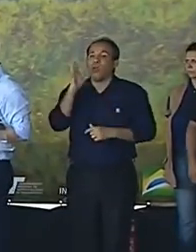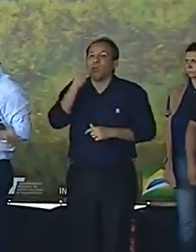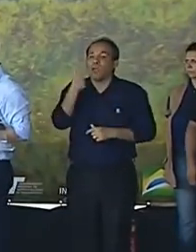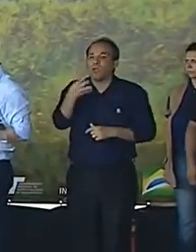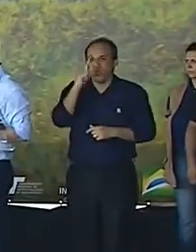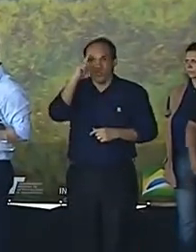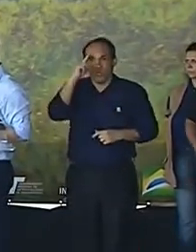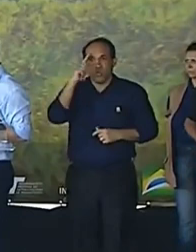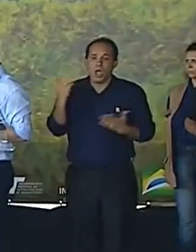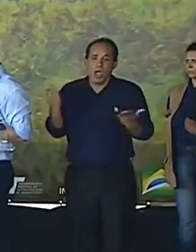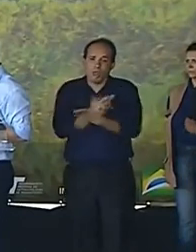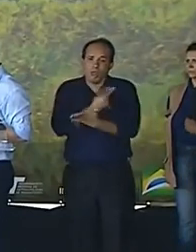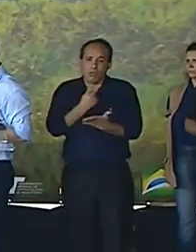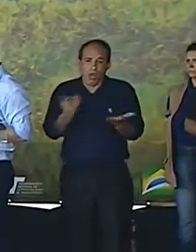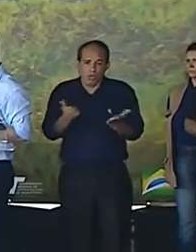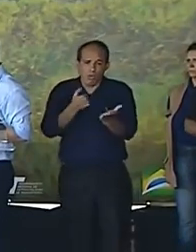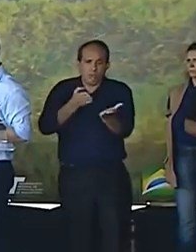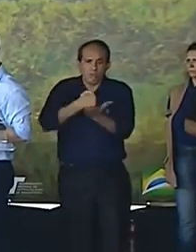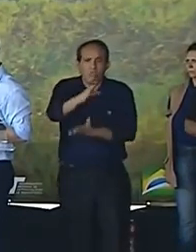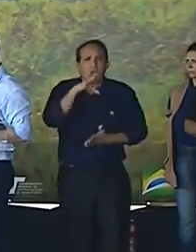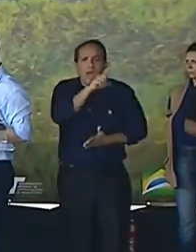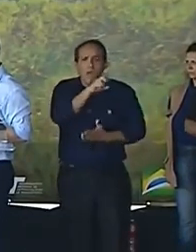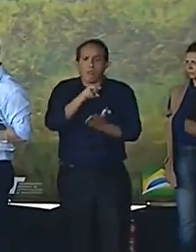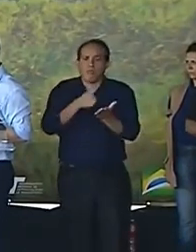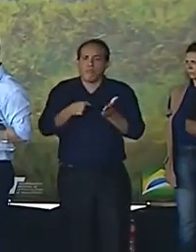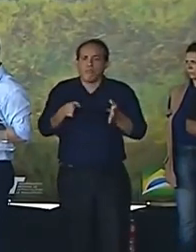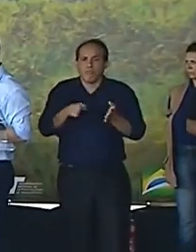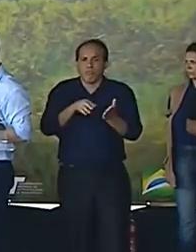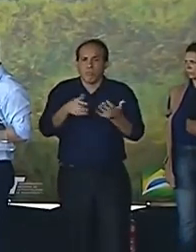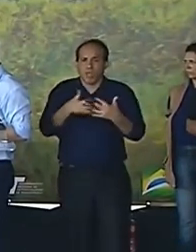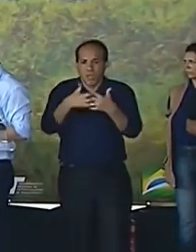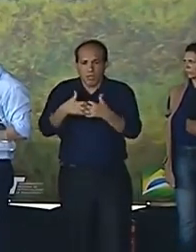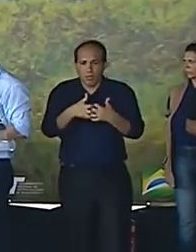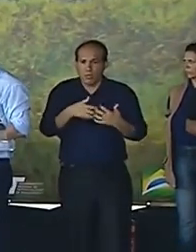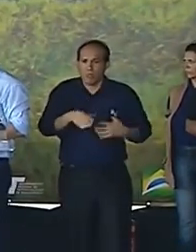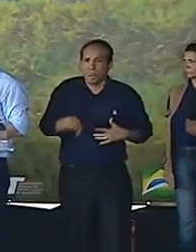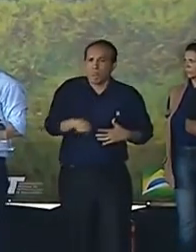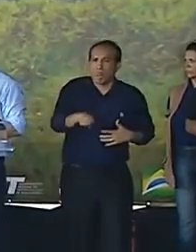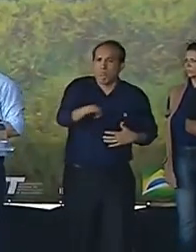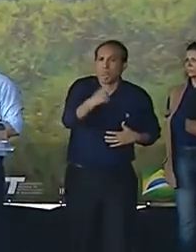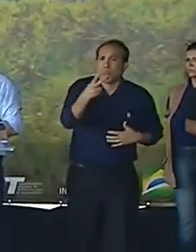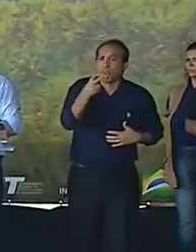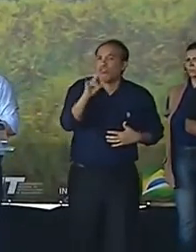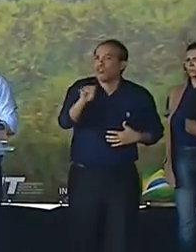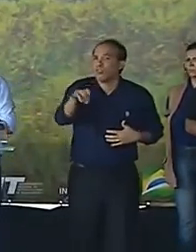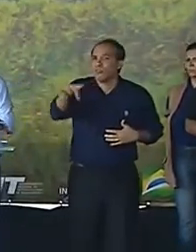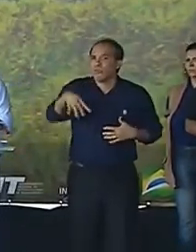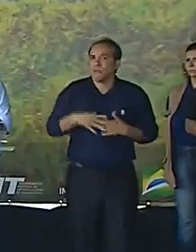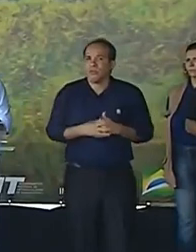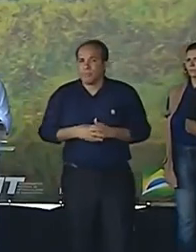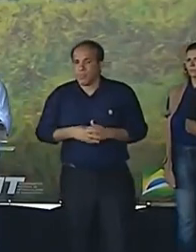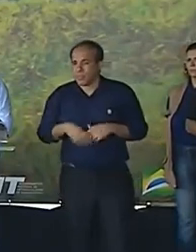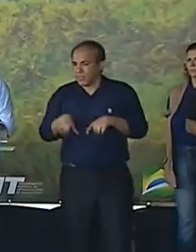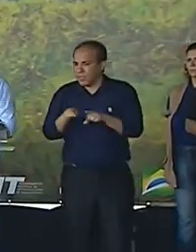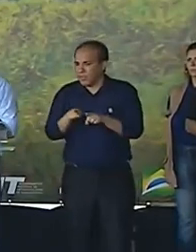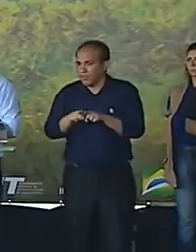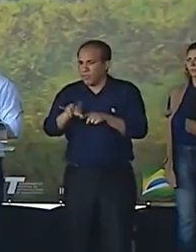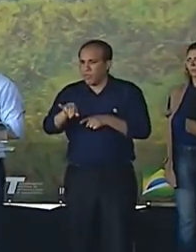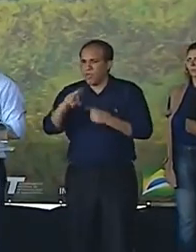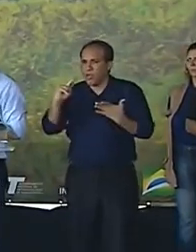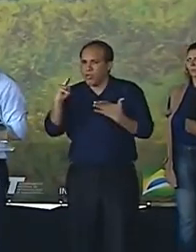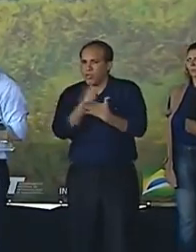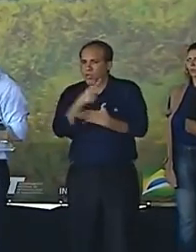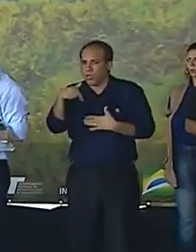dias. Hoje, se faz em 2 dias. Por aqui, presidente, passará esse ano